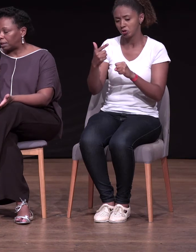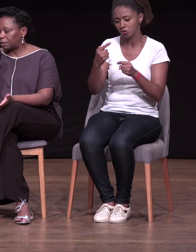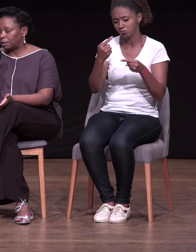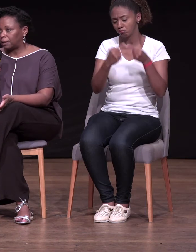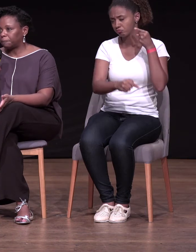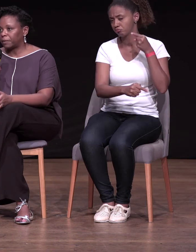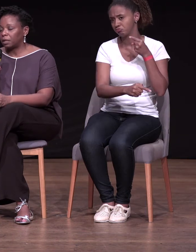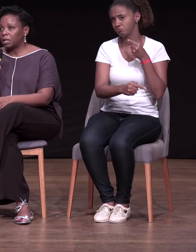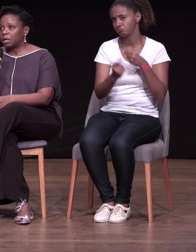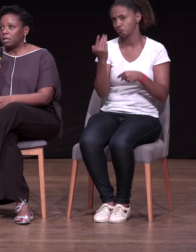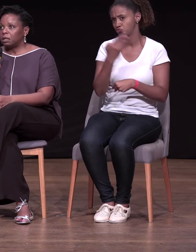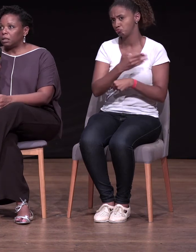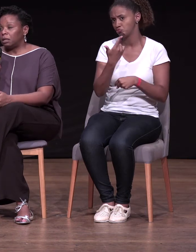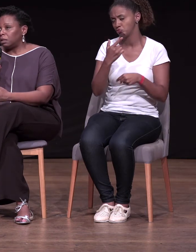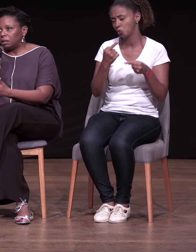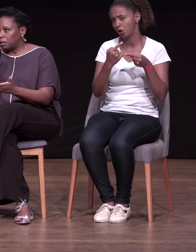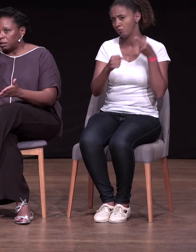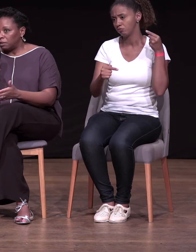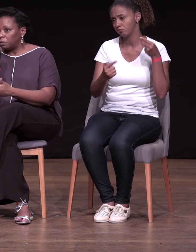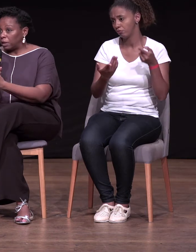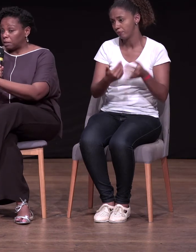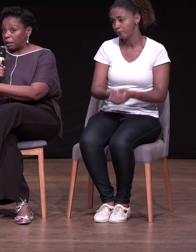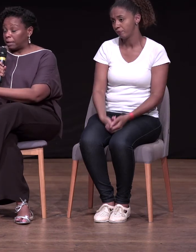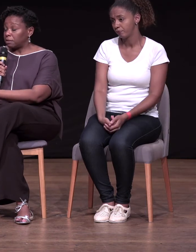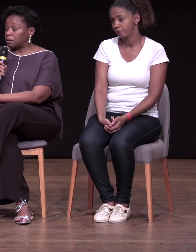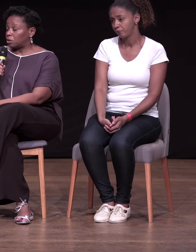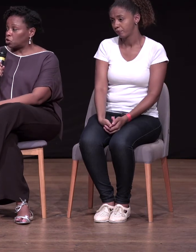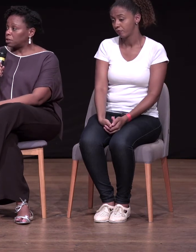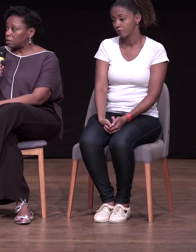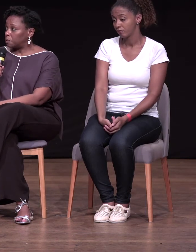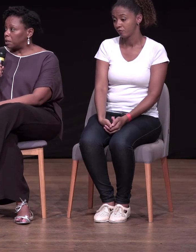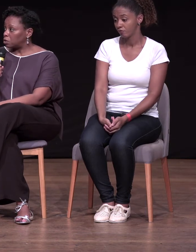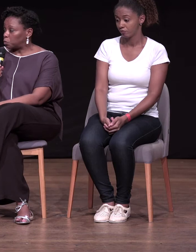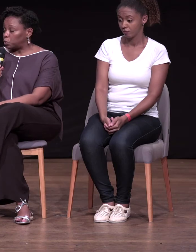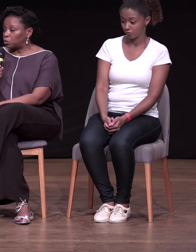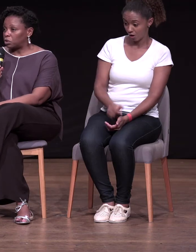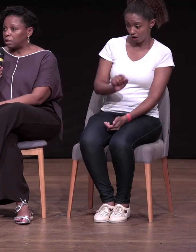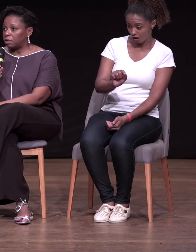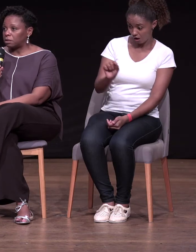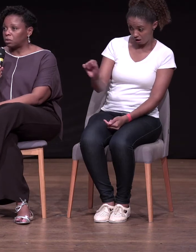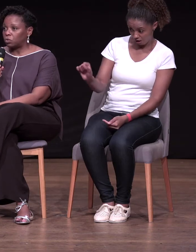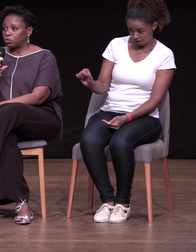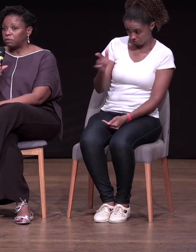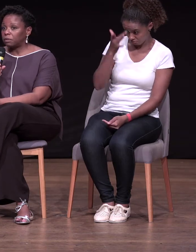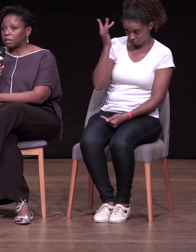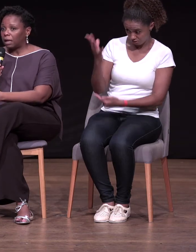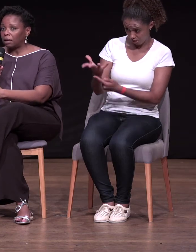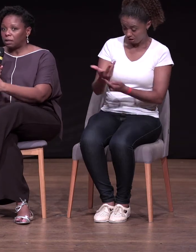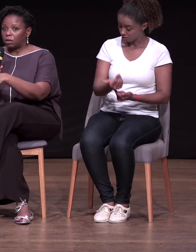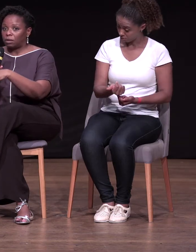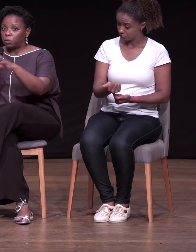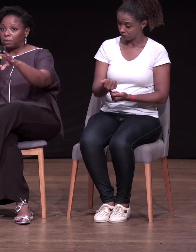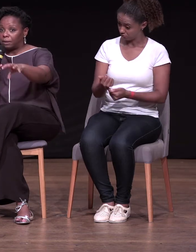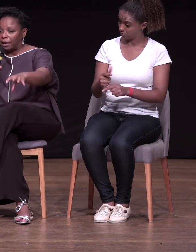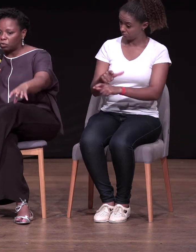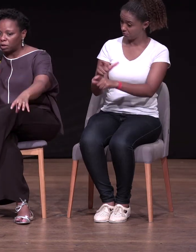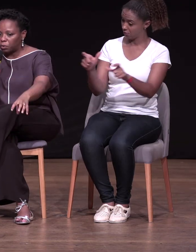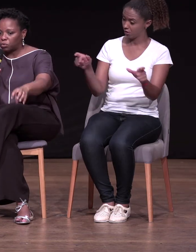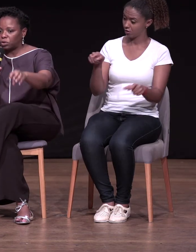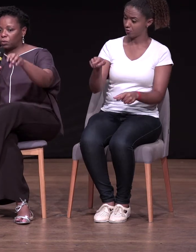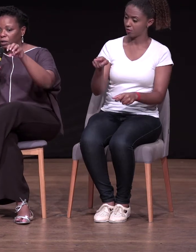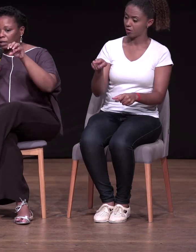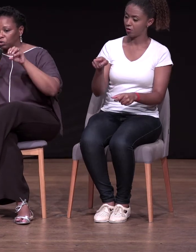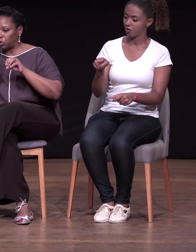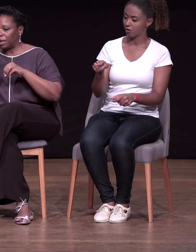tão direta, né? E que esses artistas mesmo, muitos deles, inclusive, têm, dentro